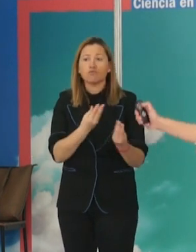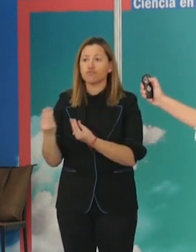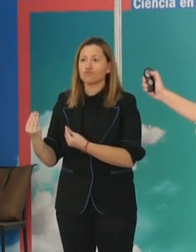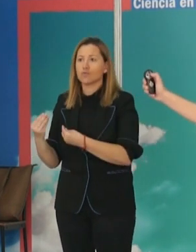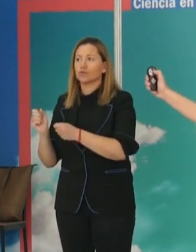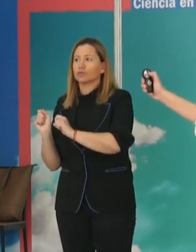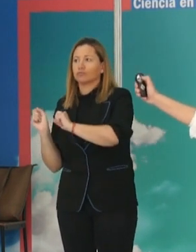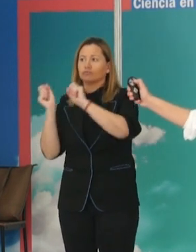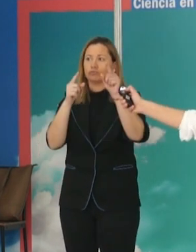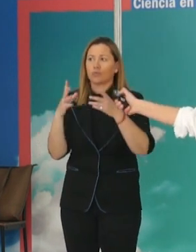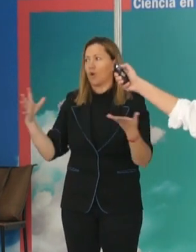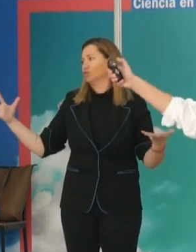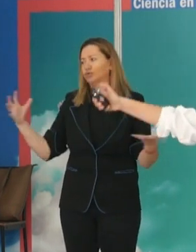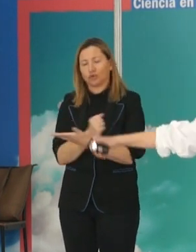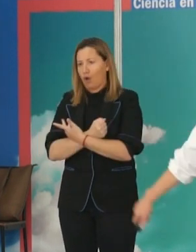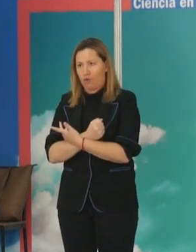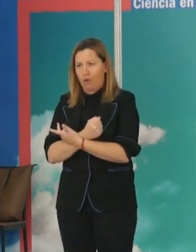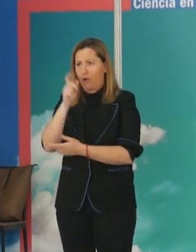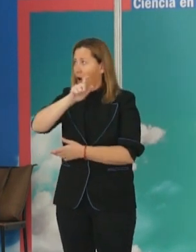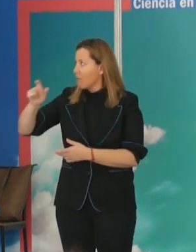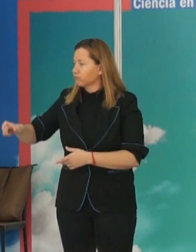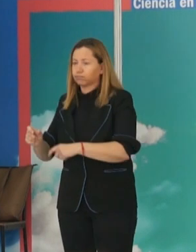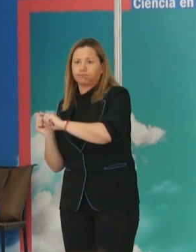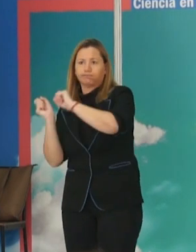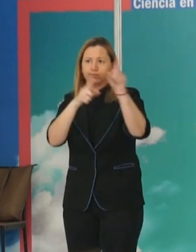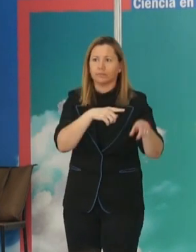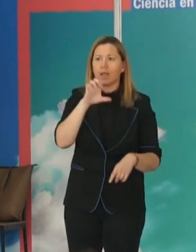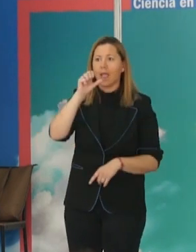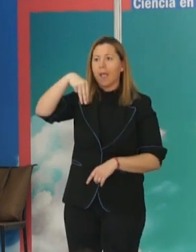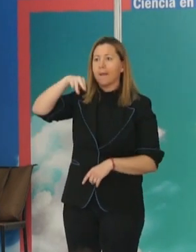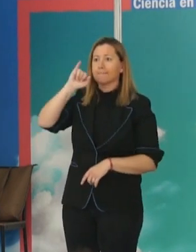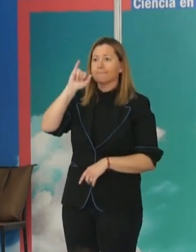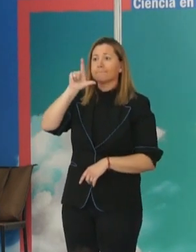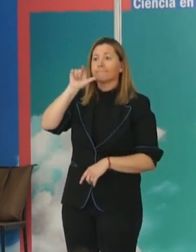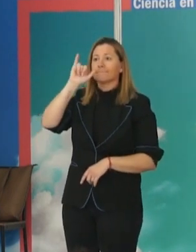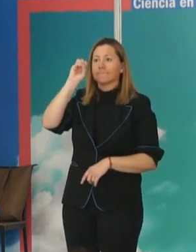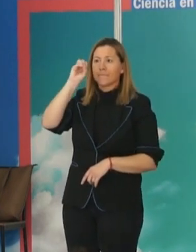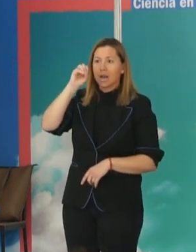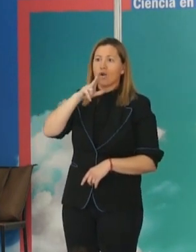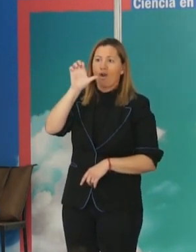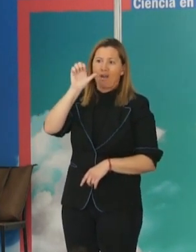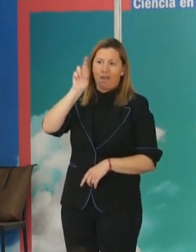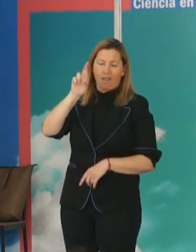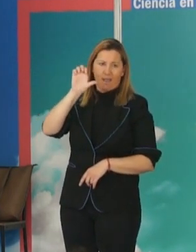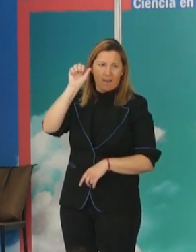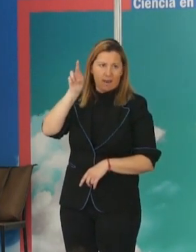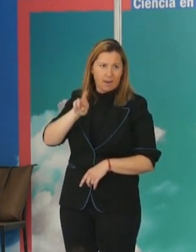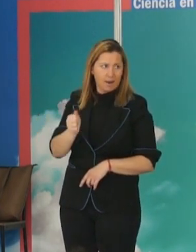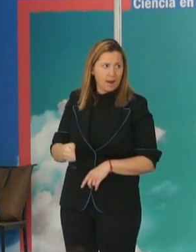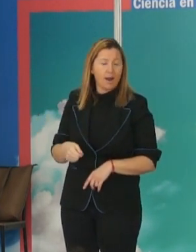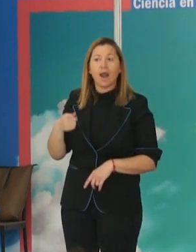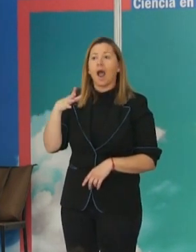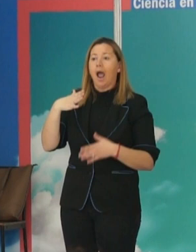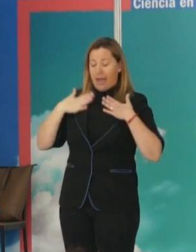exiliados. Algunos no, todos. Emilio Herrera, podéis ver el traje, está en la colección, en la